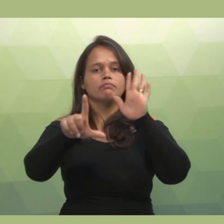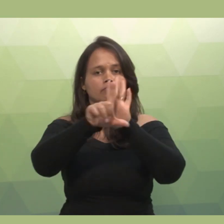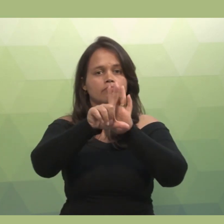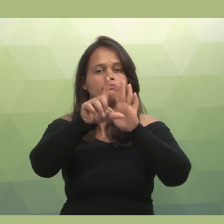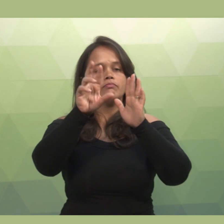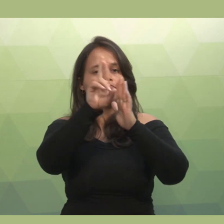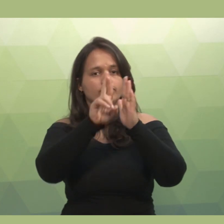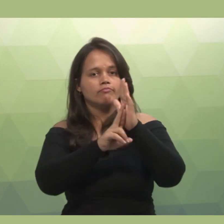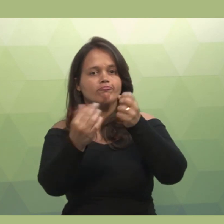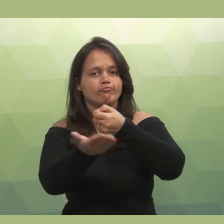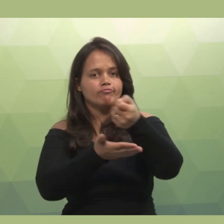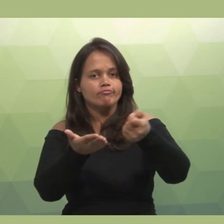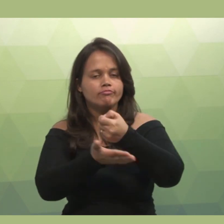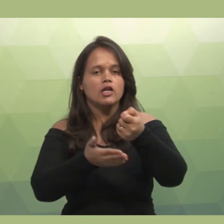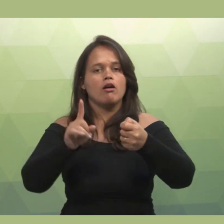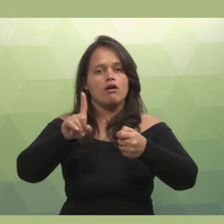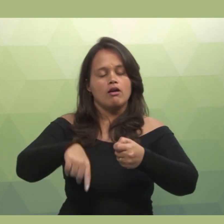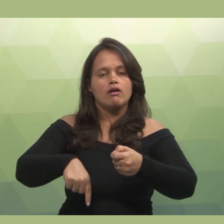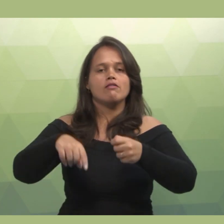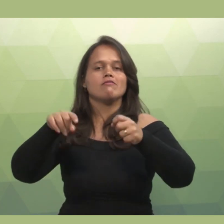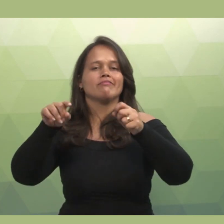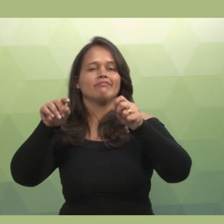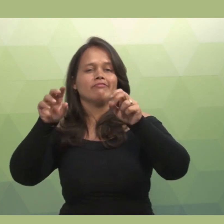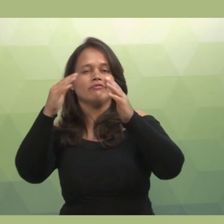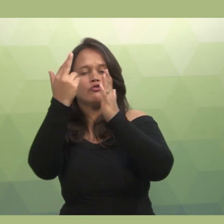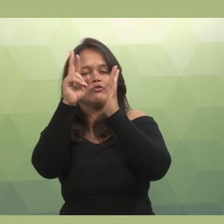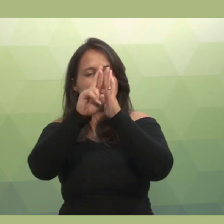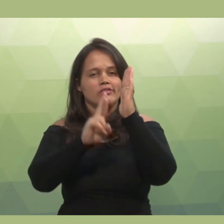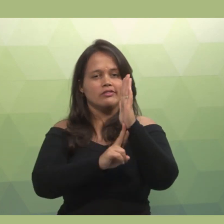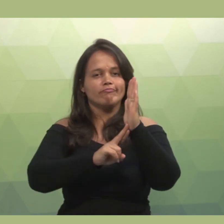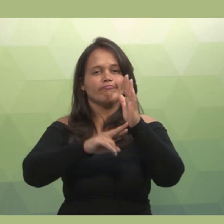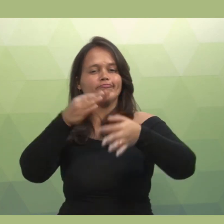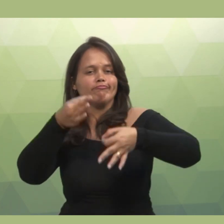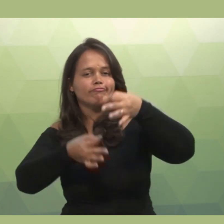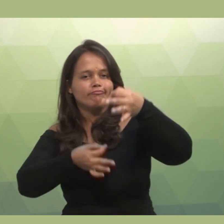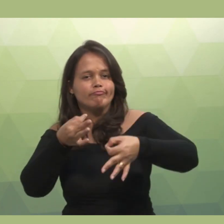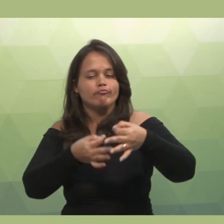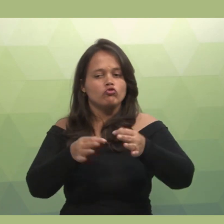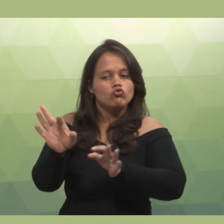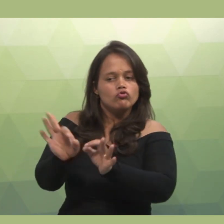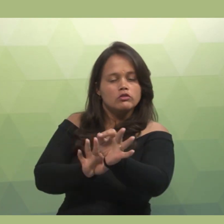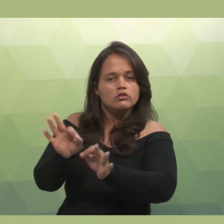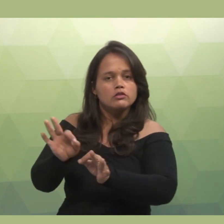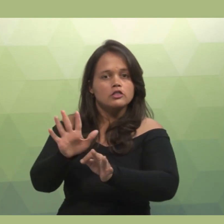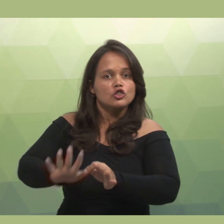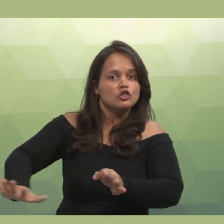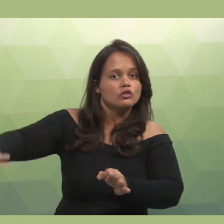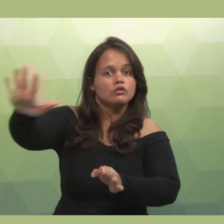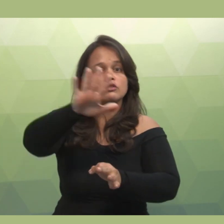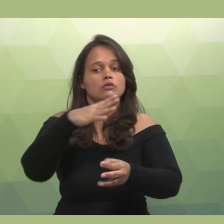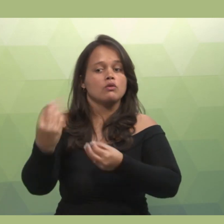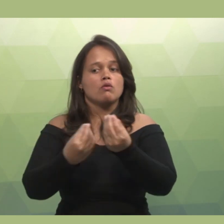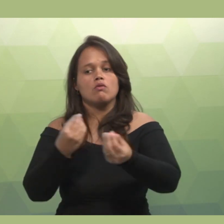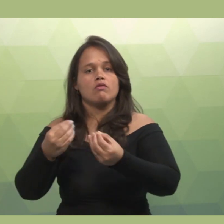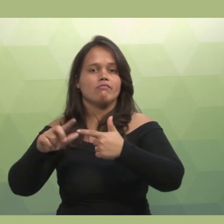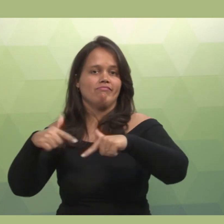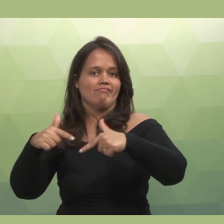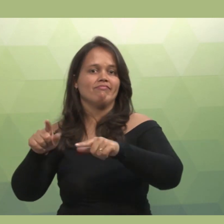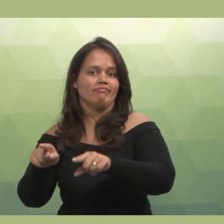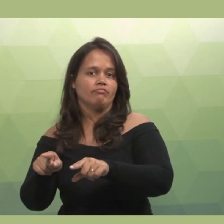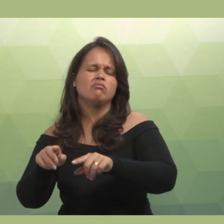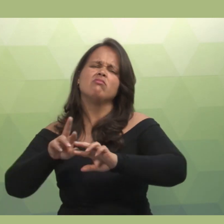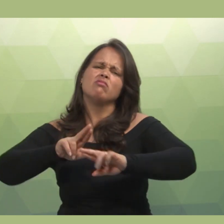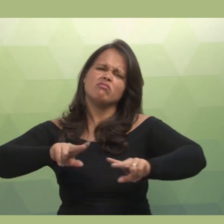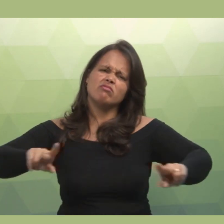norma jurídica reguladora. Ela traz normas gerais do que deve ser feito. E existem outras normas legais